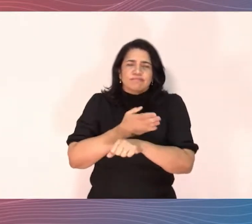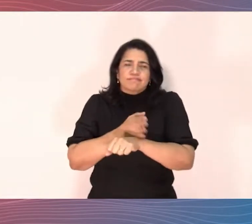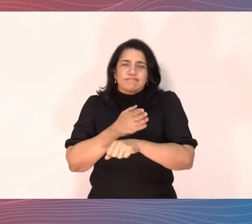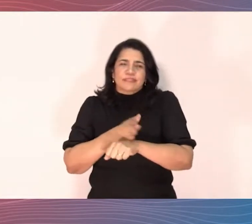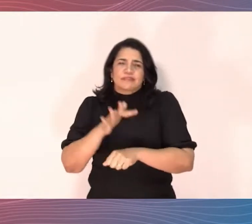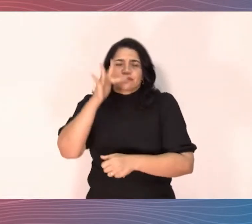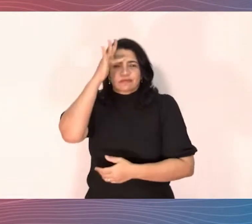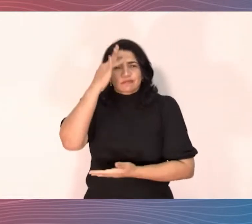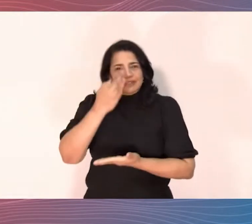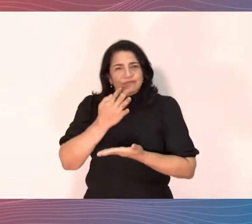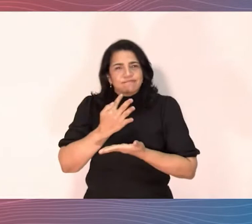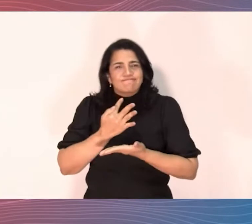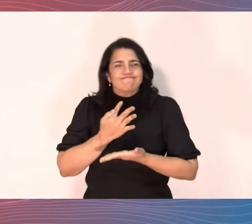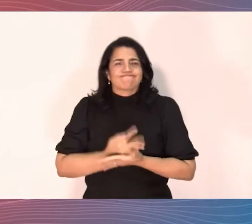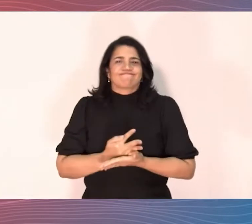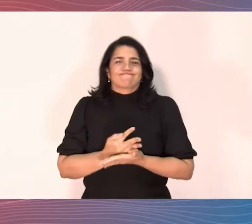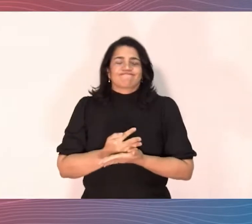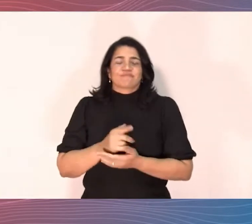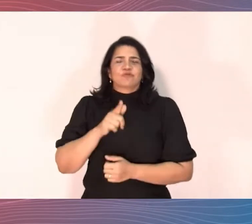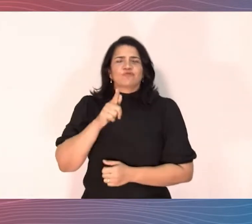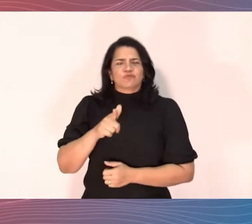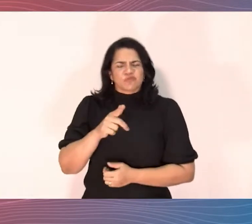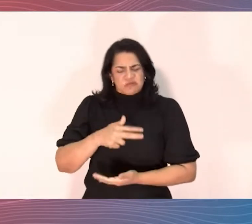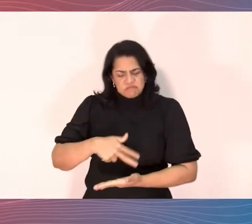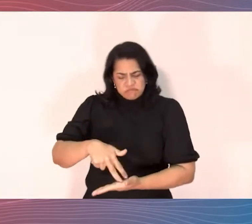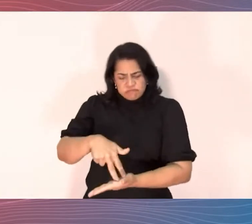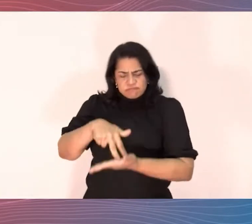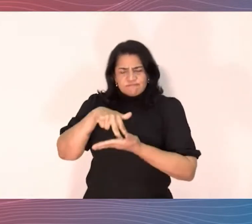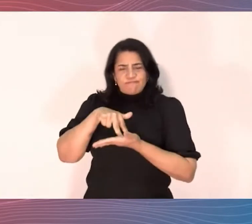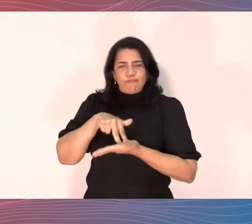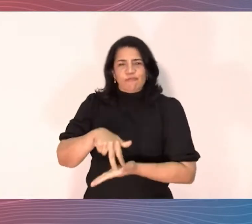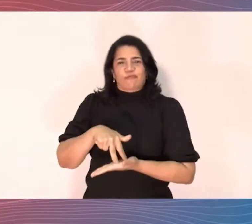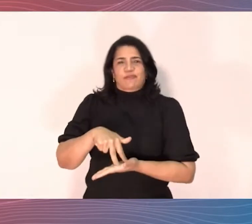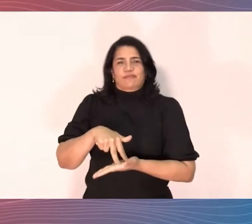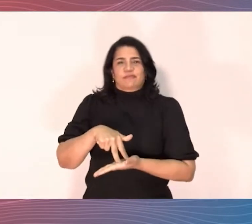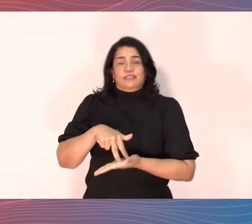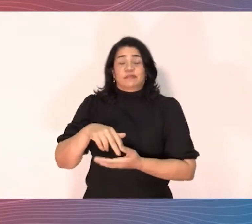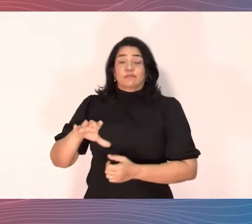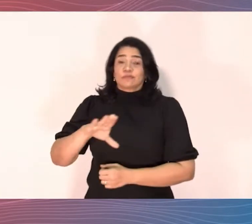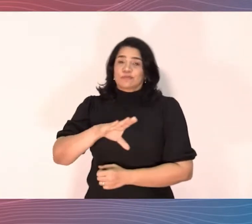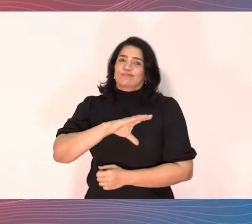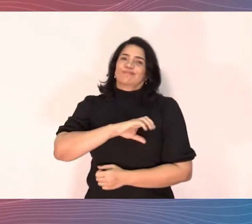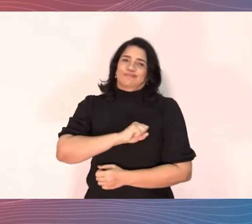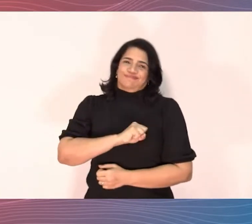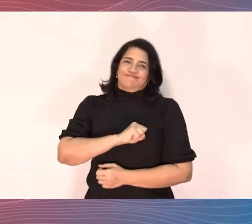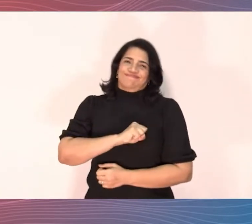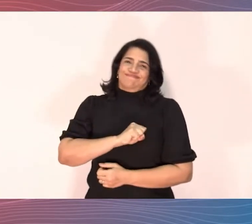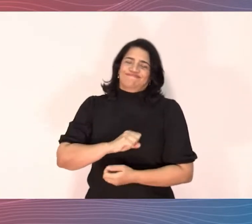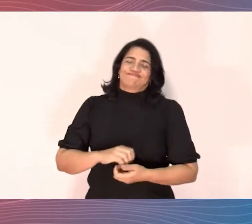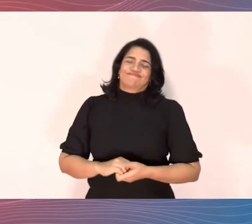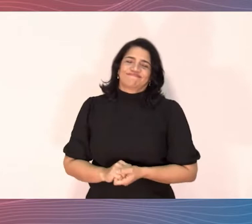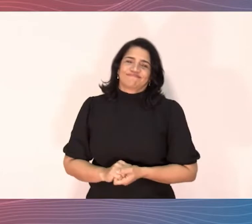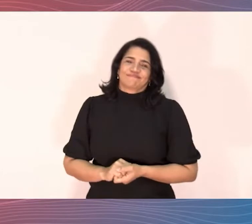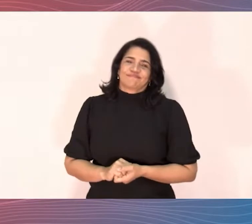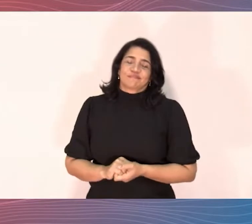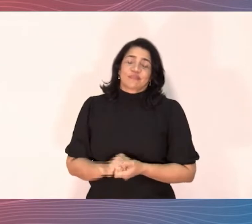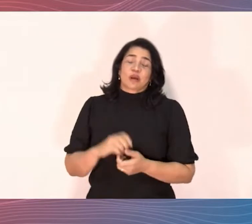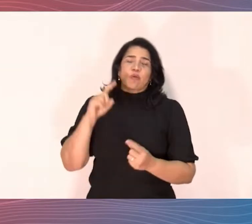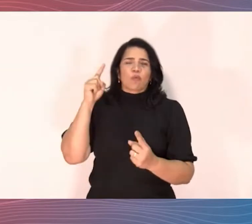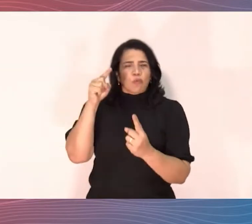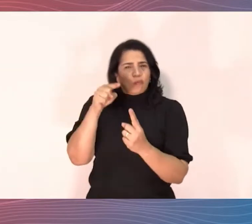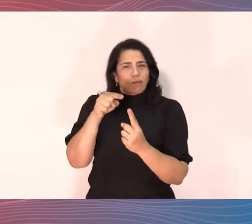enraiza, você tem alicerce firme, é no amor, a fim de